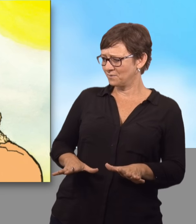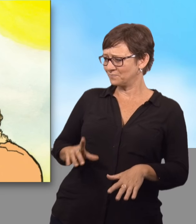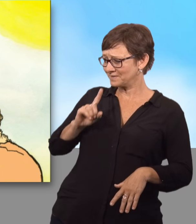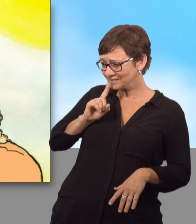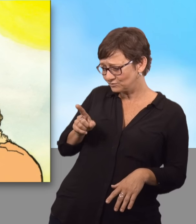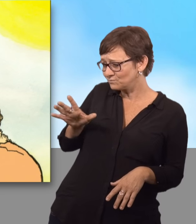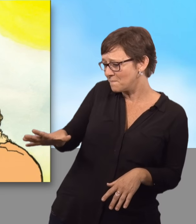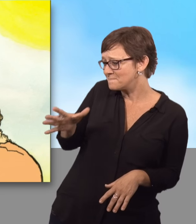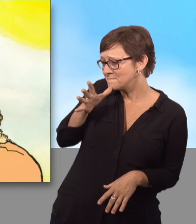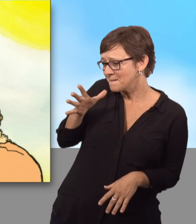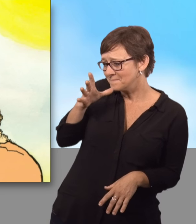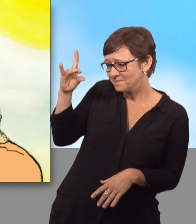¿Tu mamá es una llama?